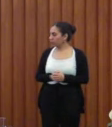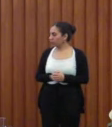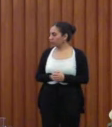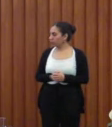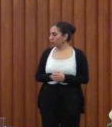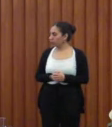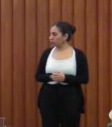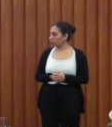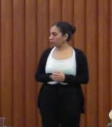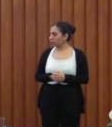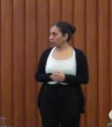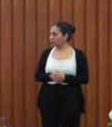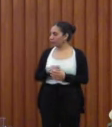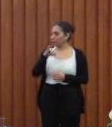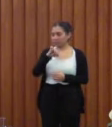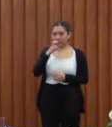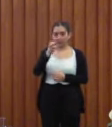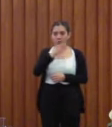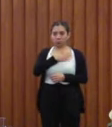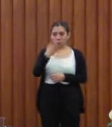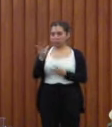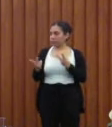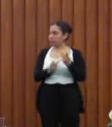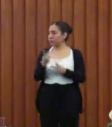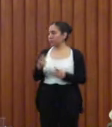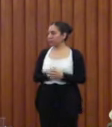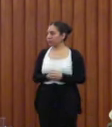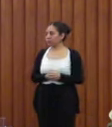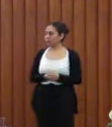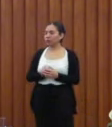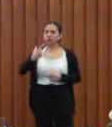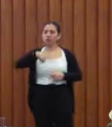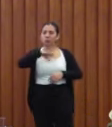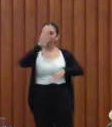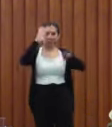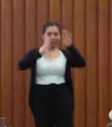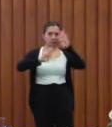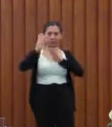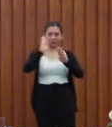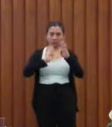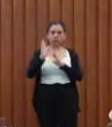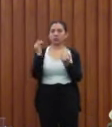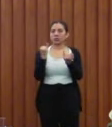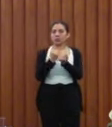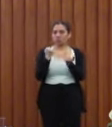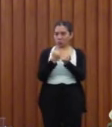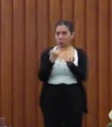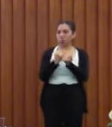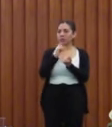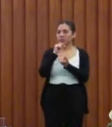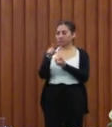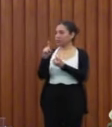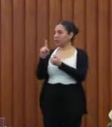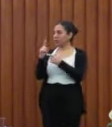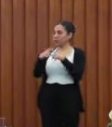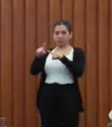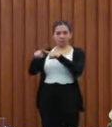Sí, es muy buena pregunta. No, la verdad es que pensamos que también podemos dar entrada al registro de